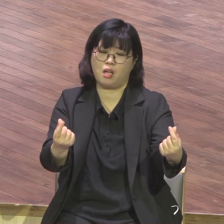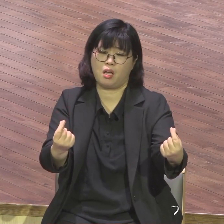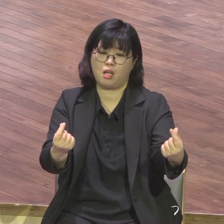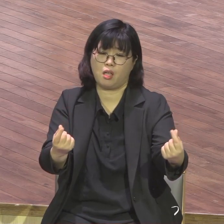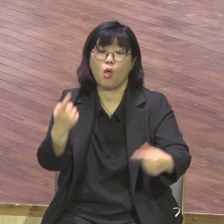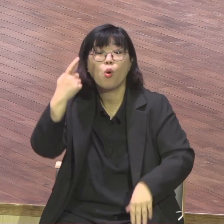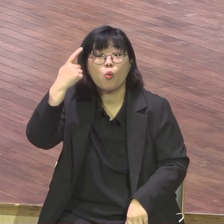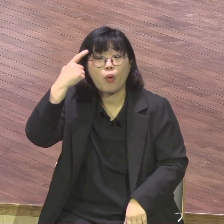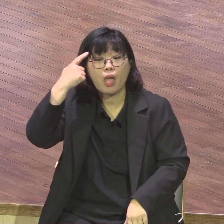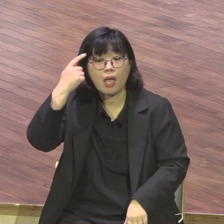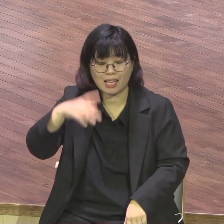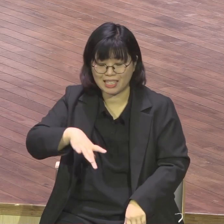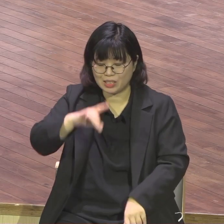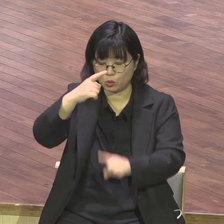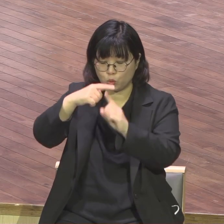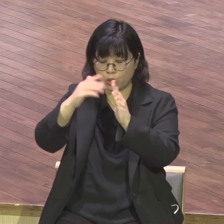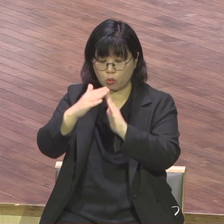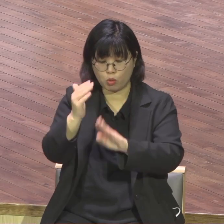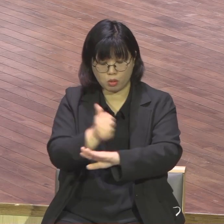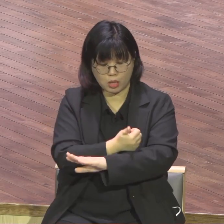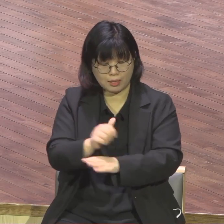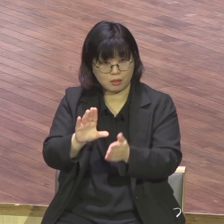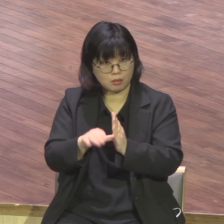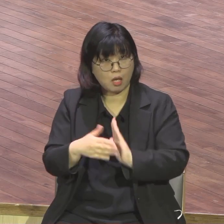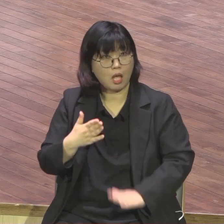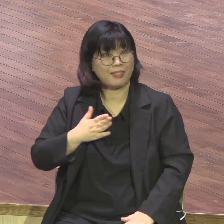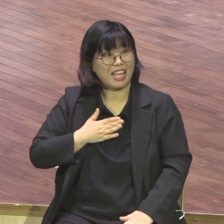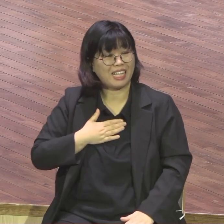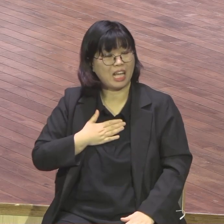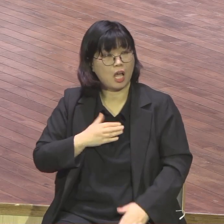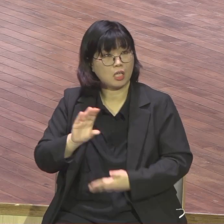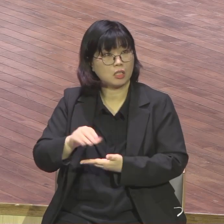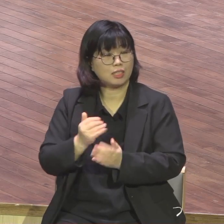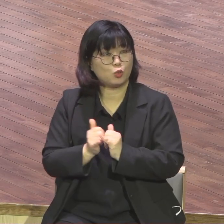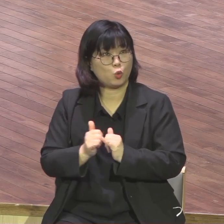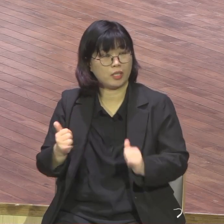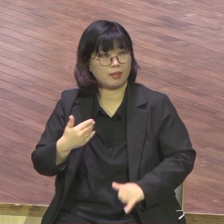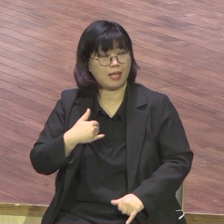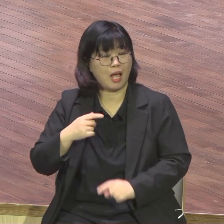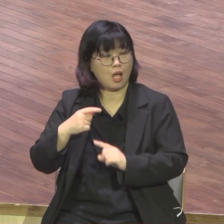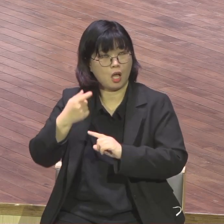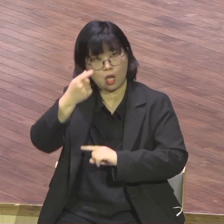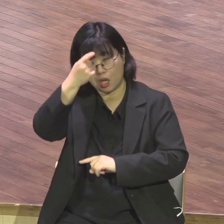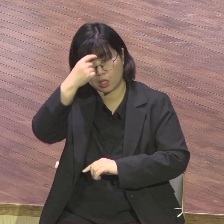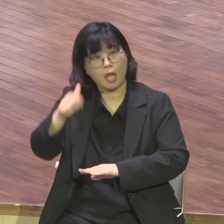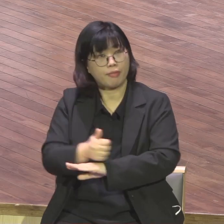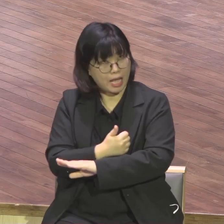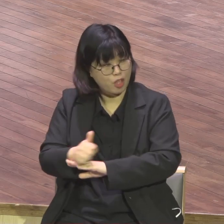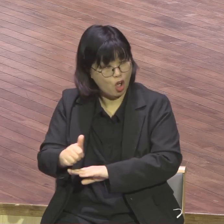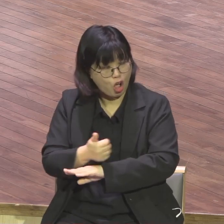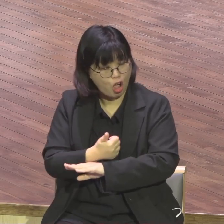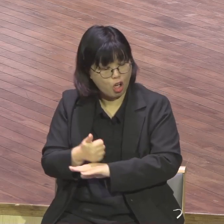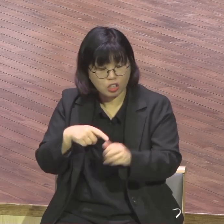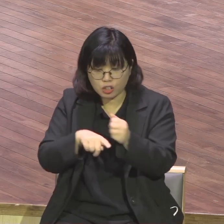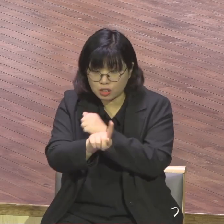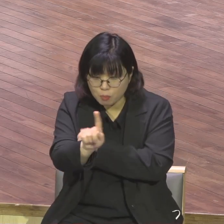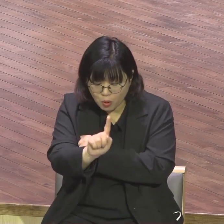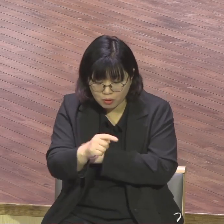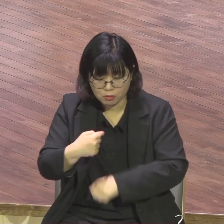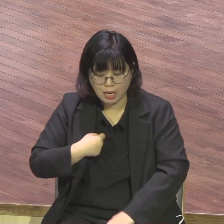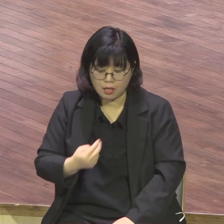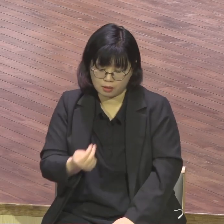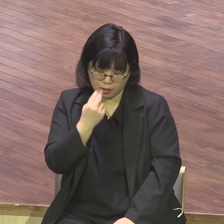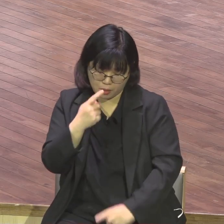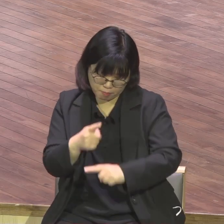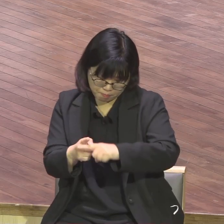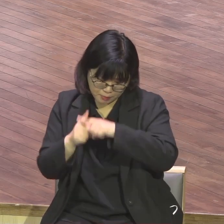나간다 그러면요, 그게 무슨 말인가 하면 생명 건 사람이다 이 말이에요. 그리스도를 위해서 생명 건